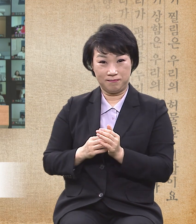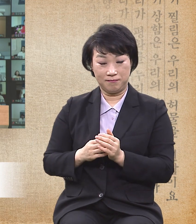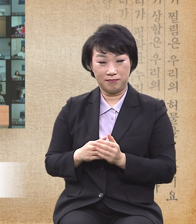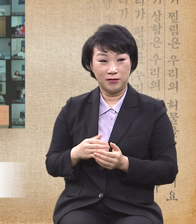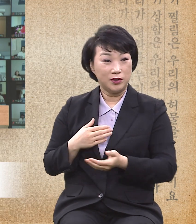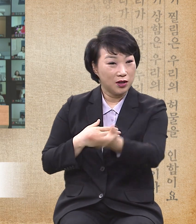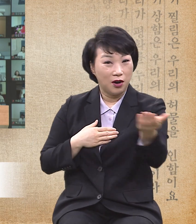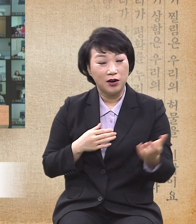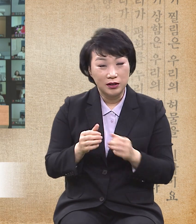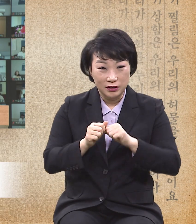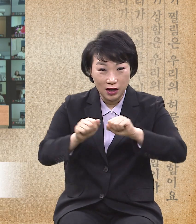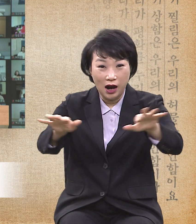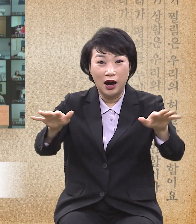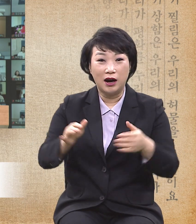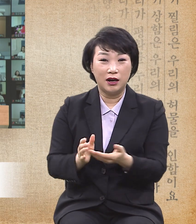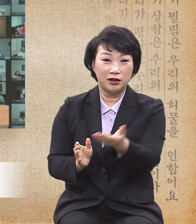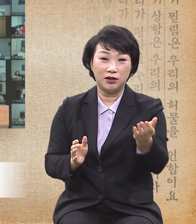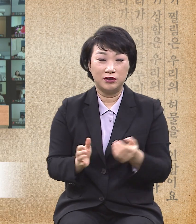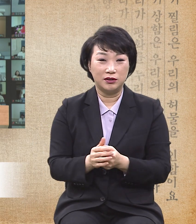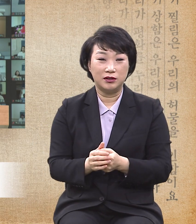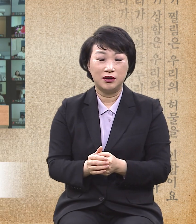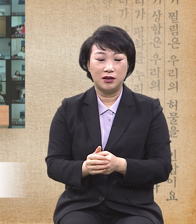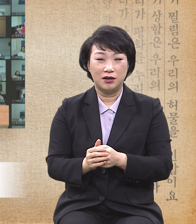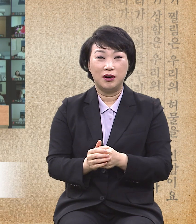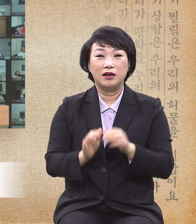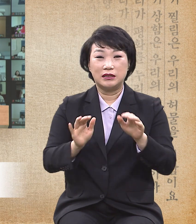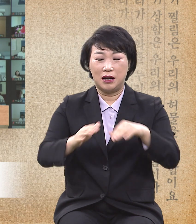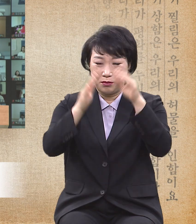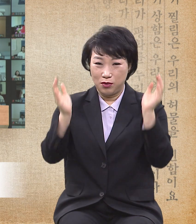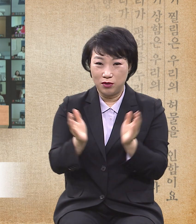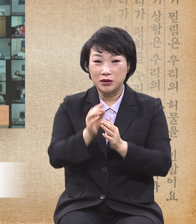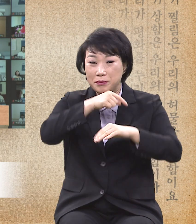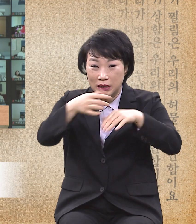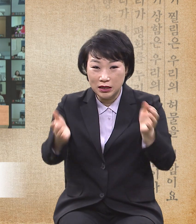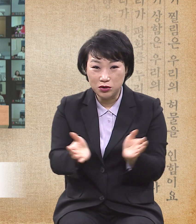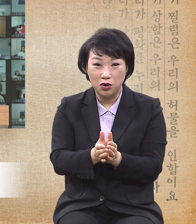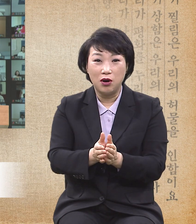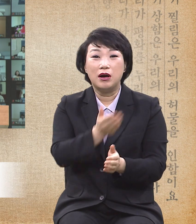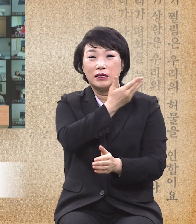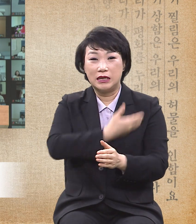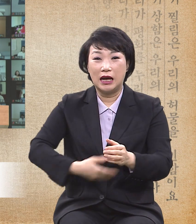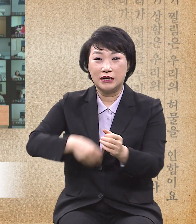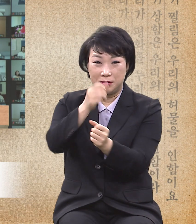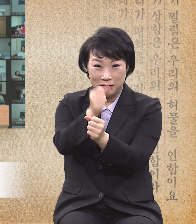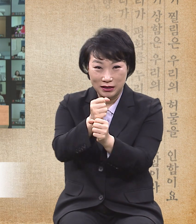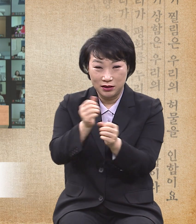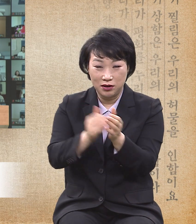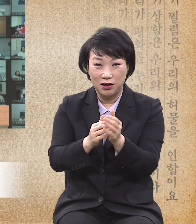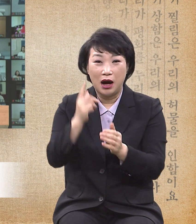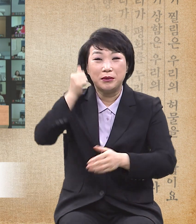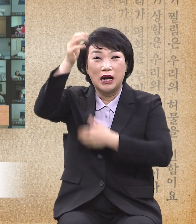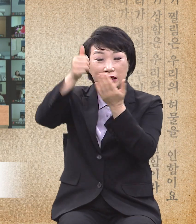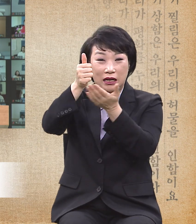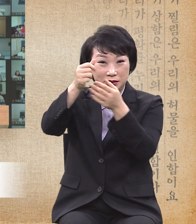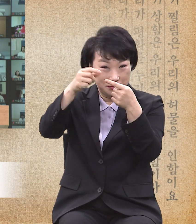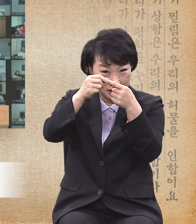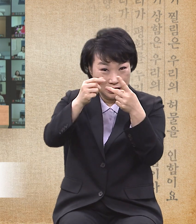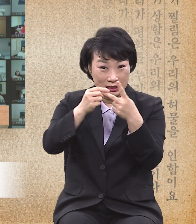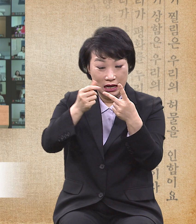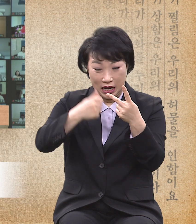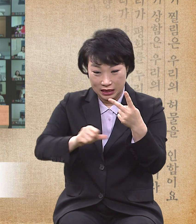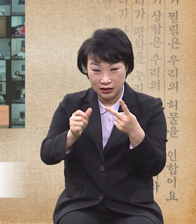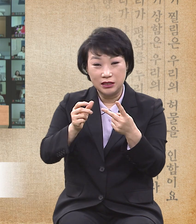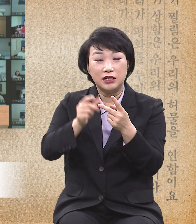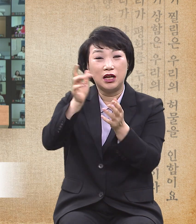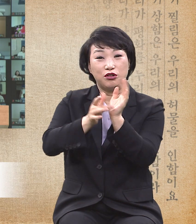내게 주셨으니 그러므로 너희는 가서 모든 족속으로 제자를 삼아 아버지와